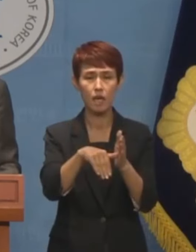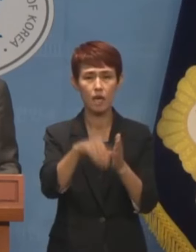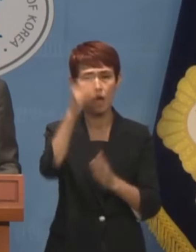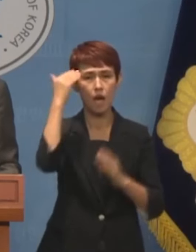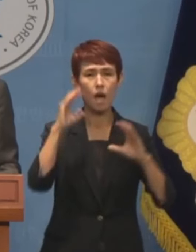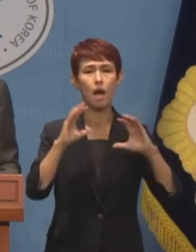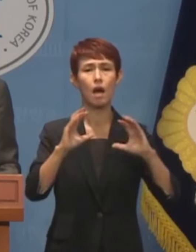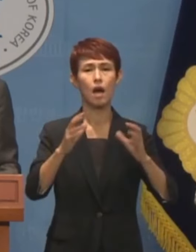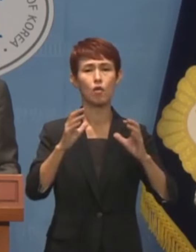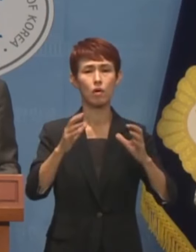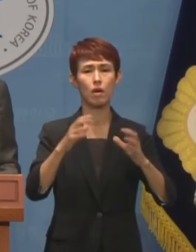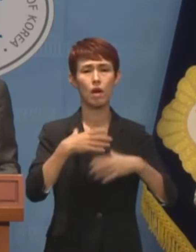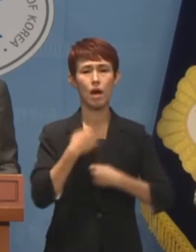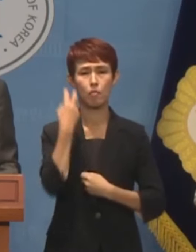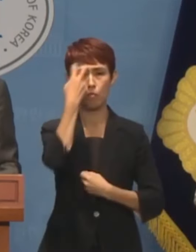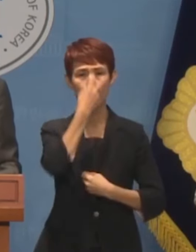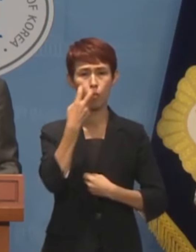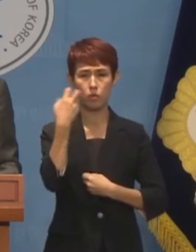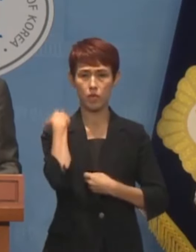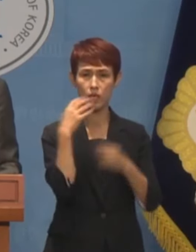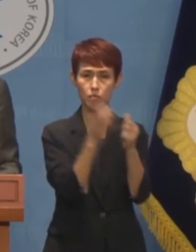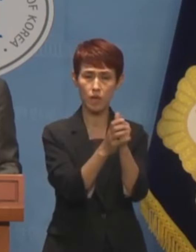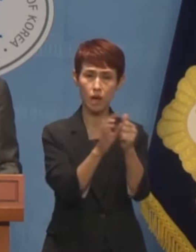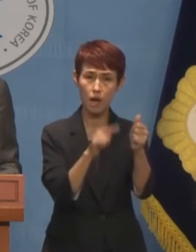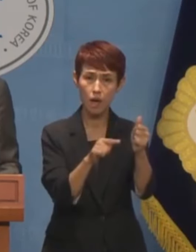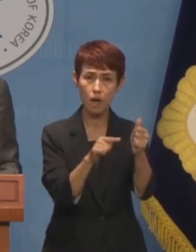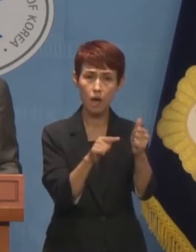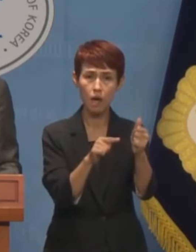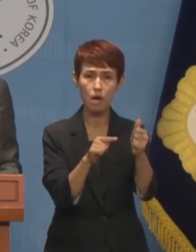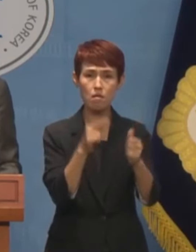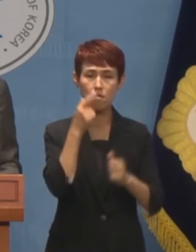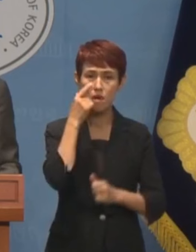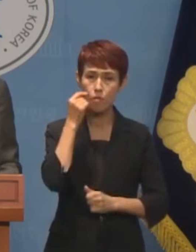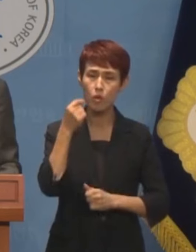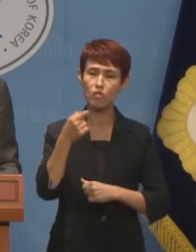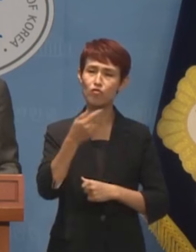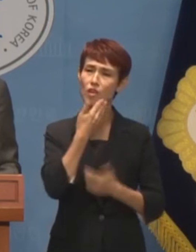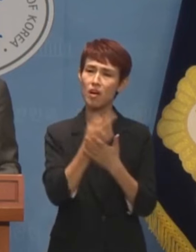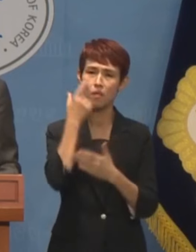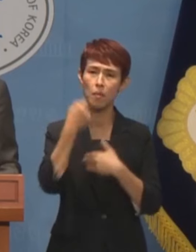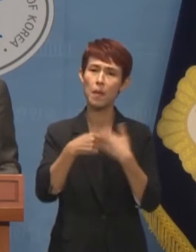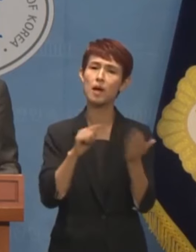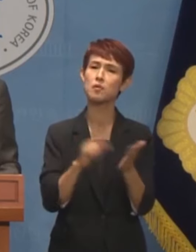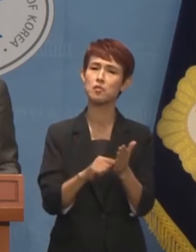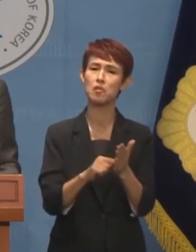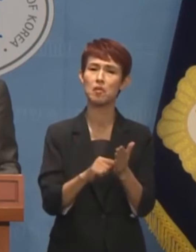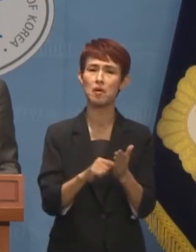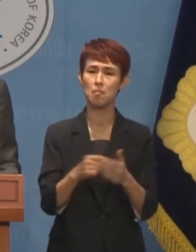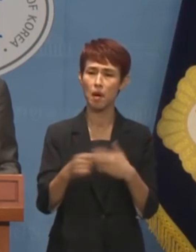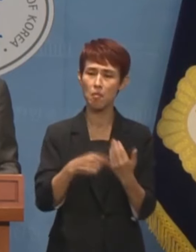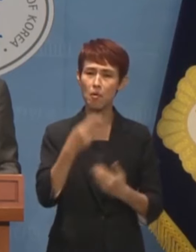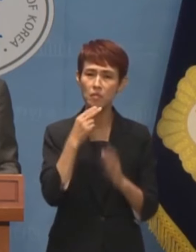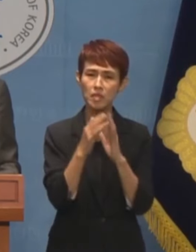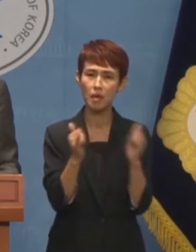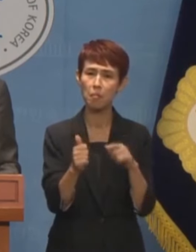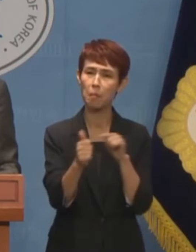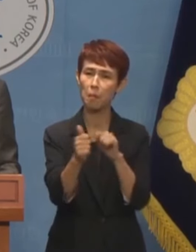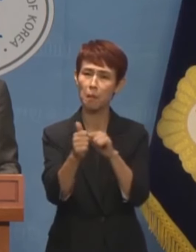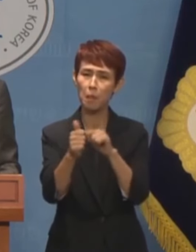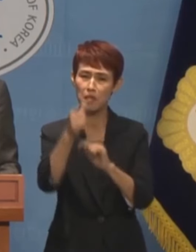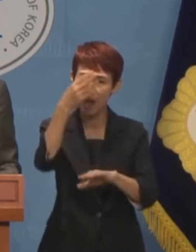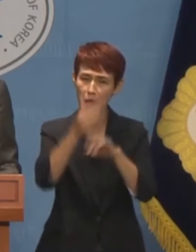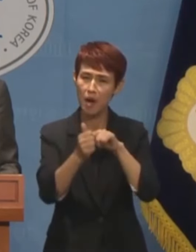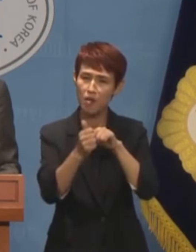대한민국의 안보 책임자가 중요한 건 일본의 마음이죠 마음이 없는 사람을 다 그쳐서 억지로 사과를